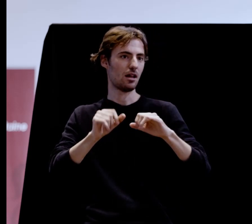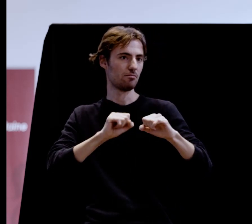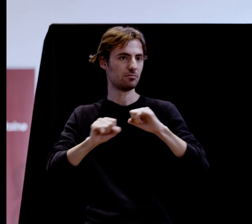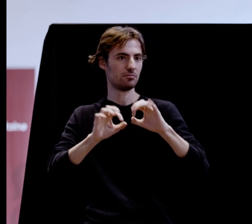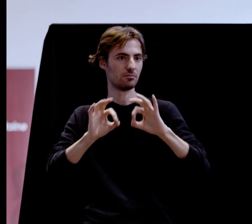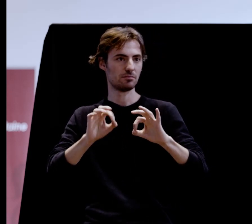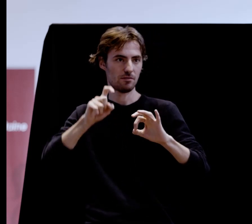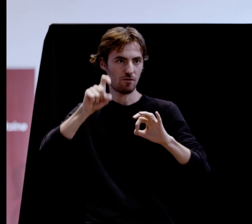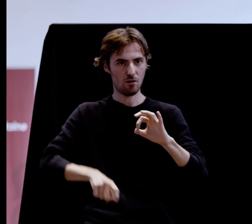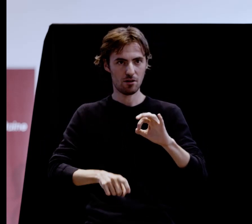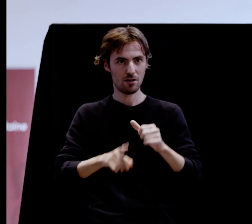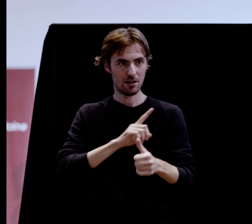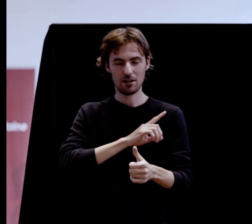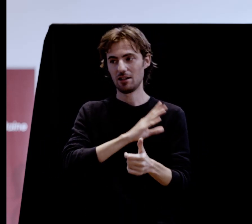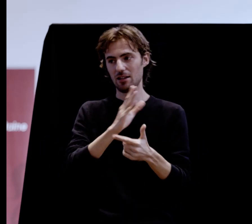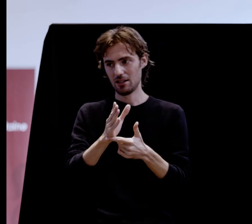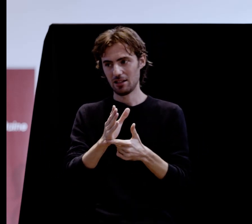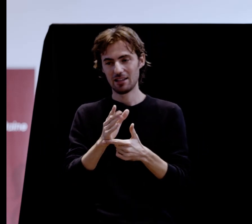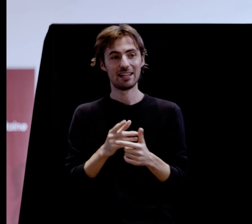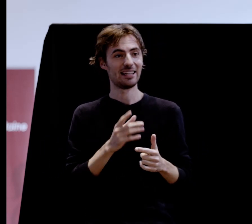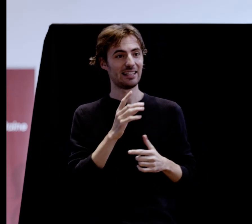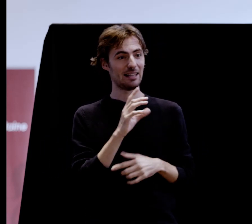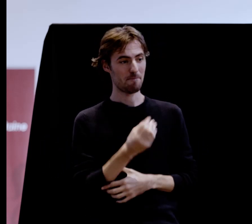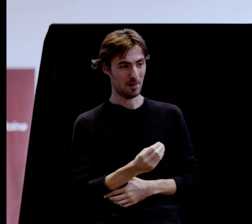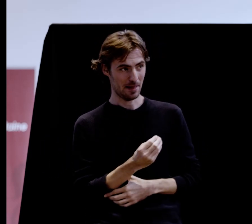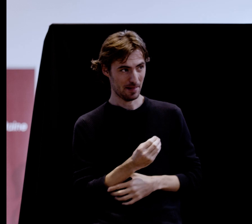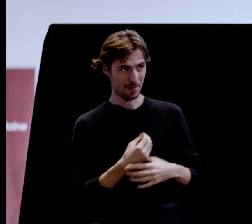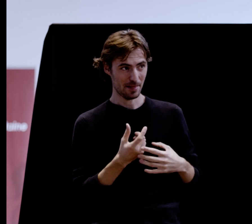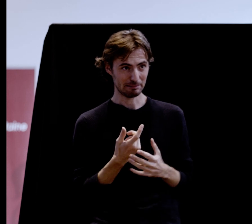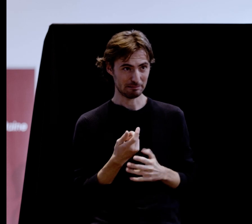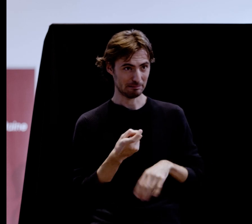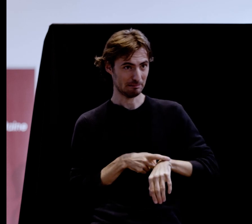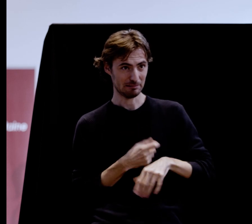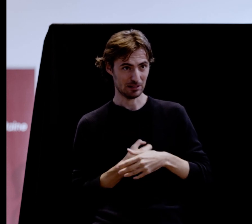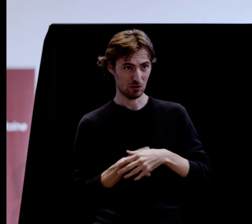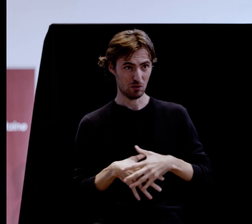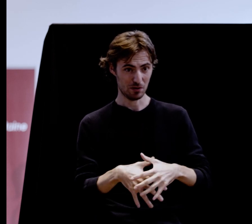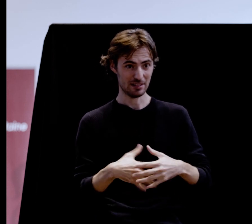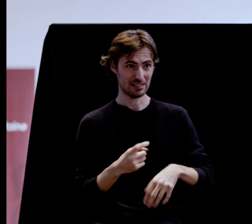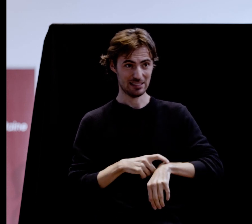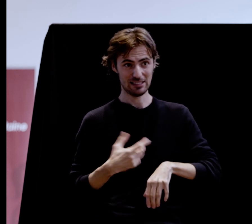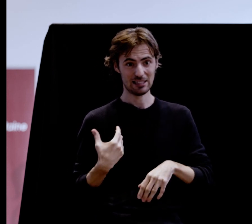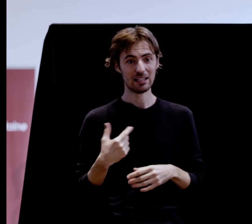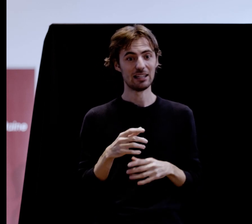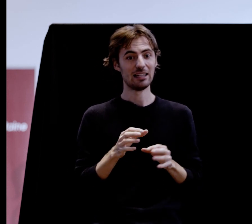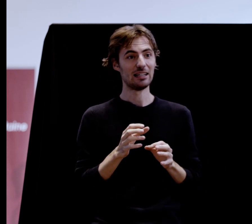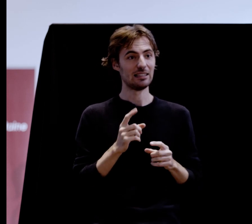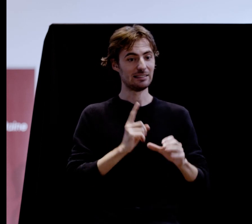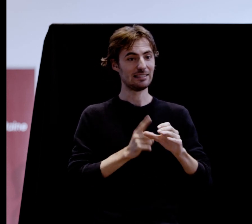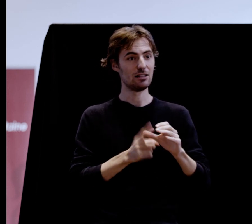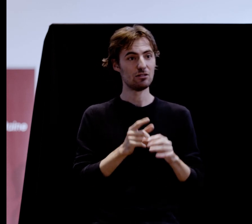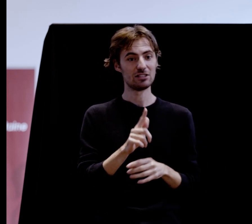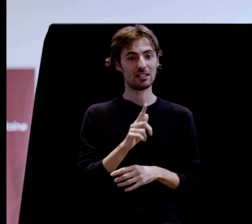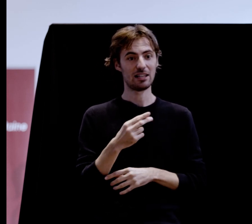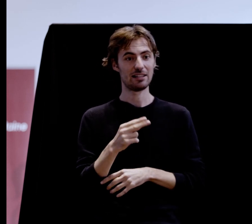et initialement, chez le tout petit fœtus, en début de grossesse, les cellules à GnRH, elles ne sont pas